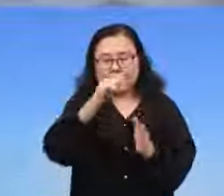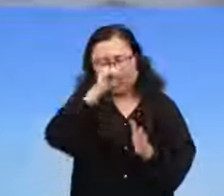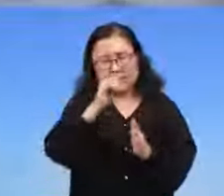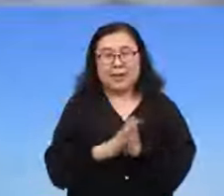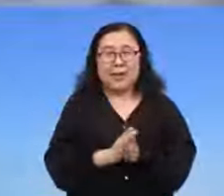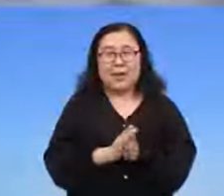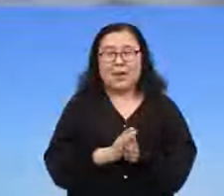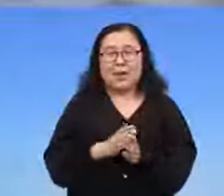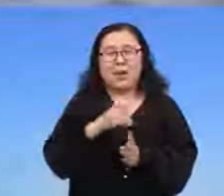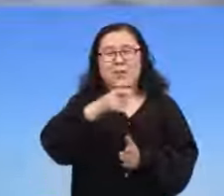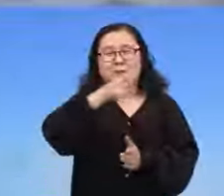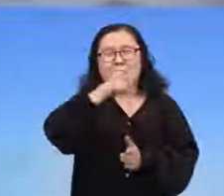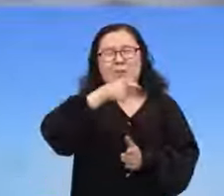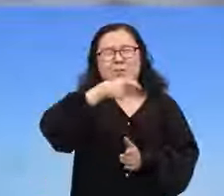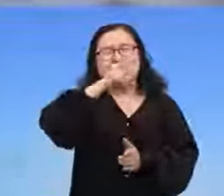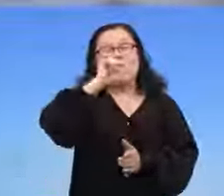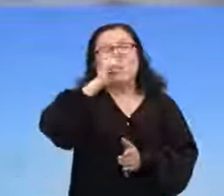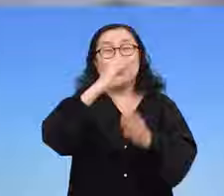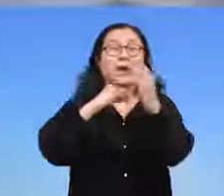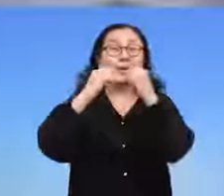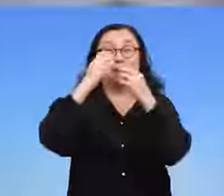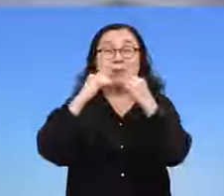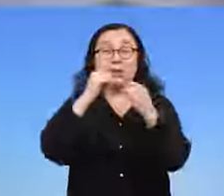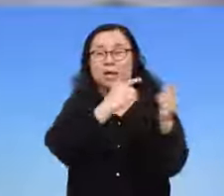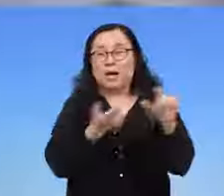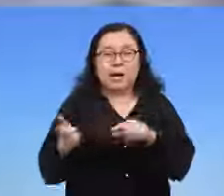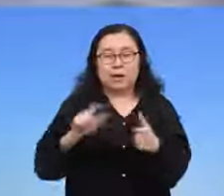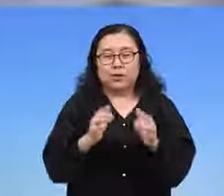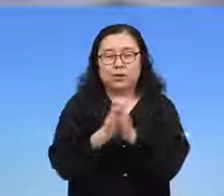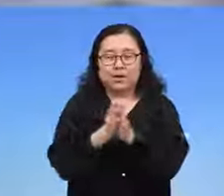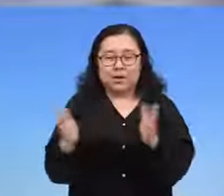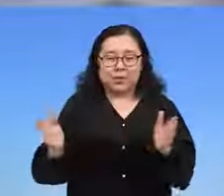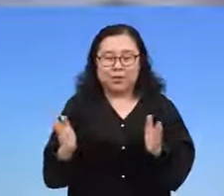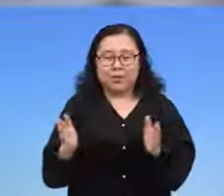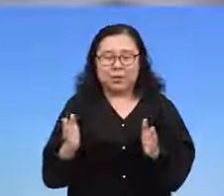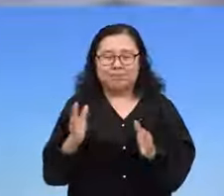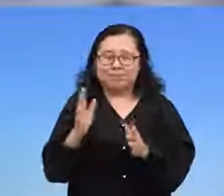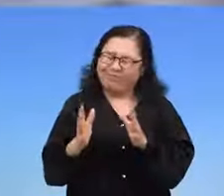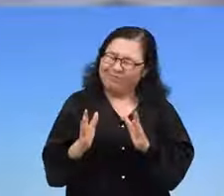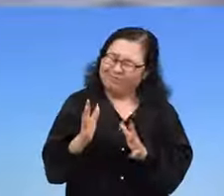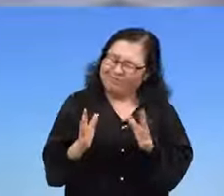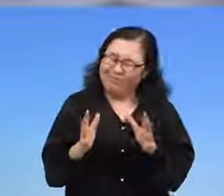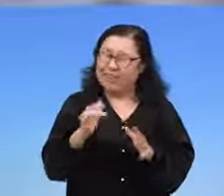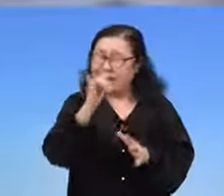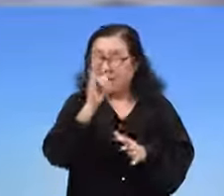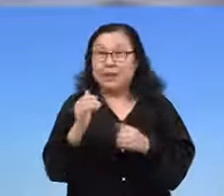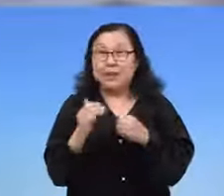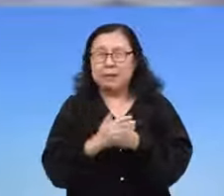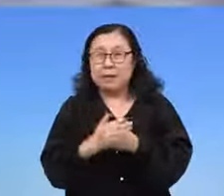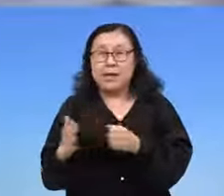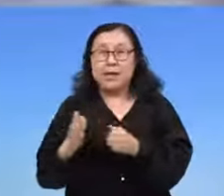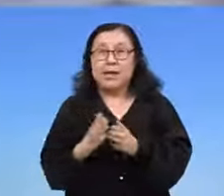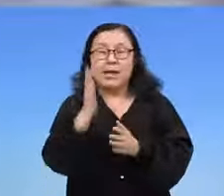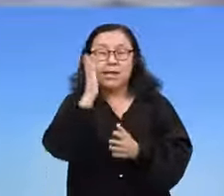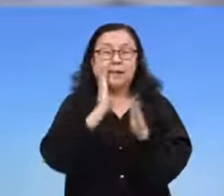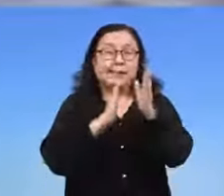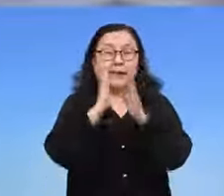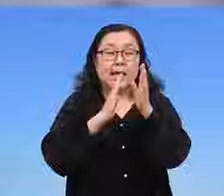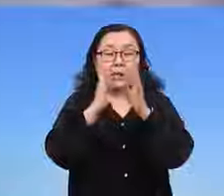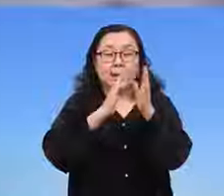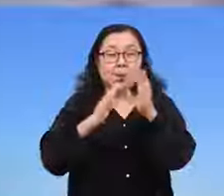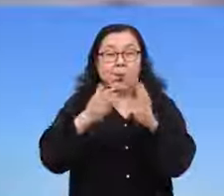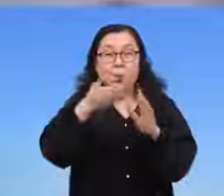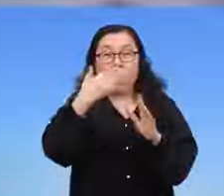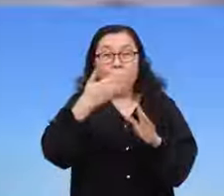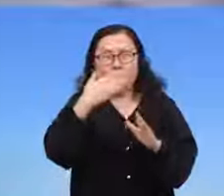맹물을 마시면서 하루를 시작하는 건 좀 잘 안 되더라고요. 그래서 제가 이 채소를 먹고 커피를